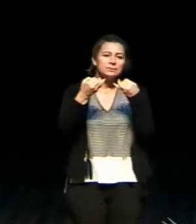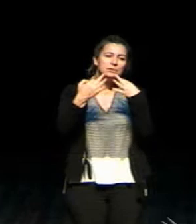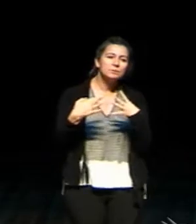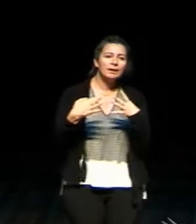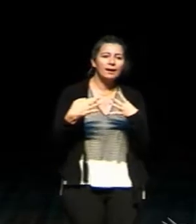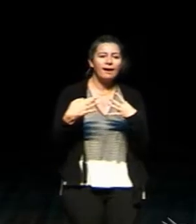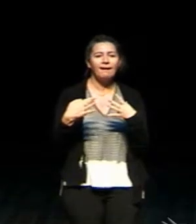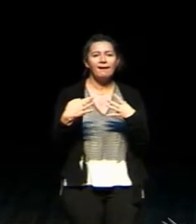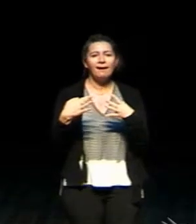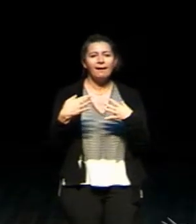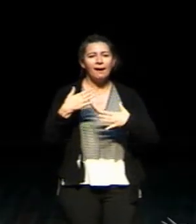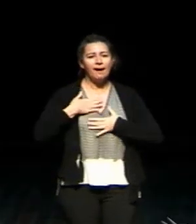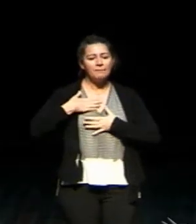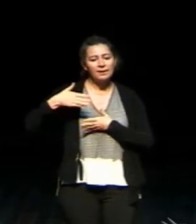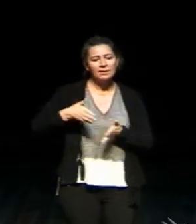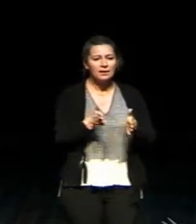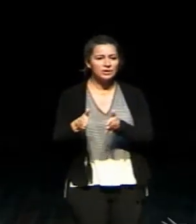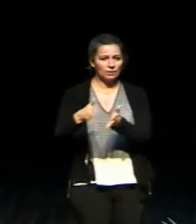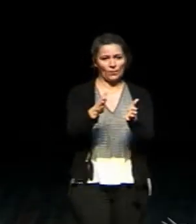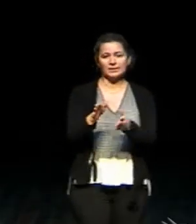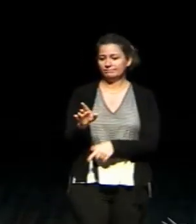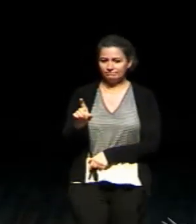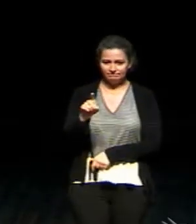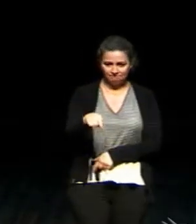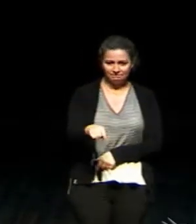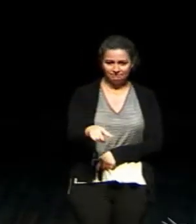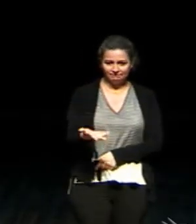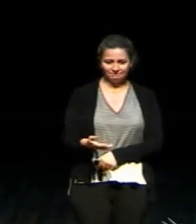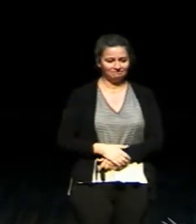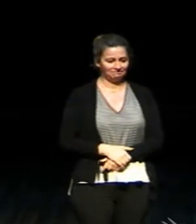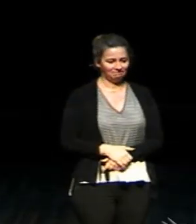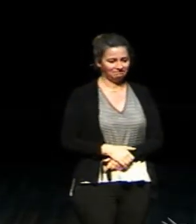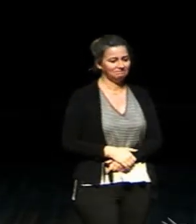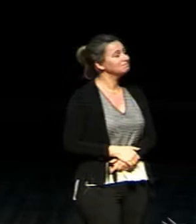Mas antes de começar, eu preciso falar um pouquinho da minha trajetória.